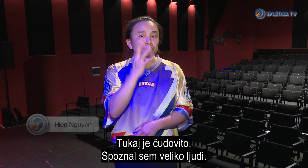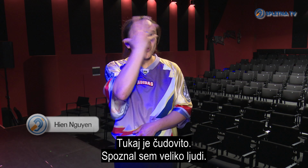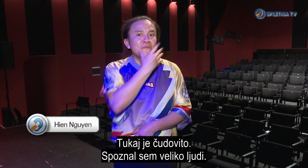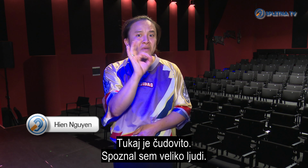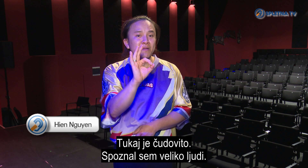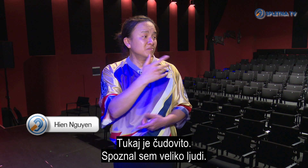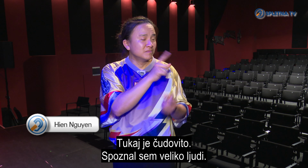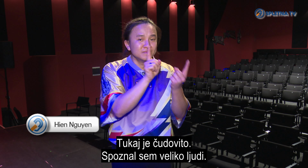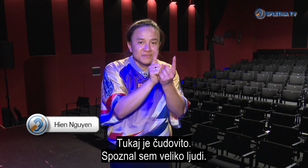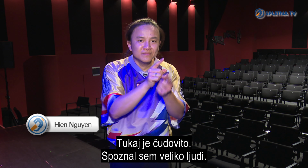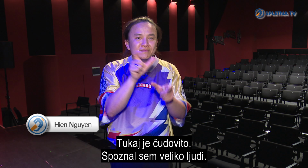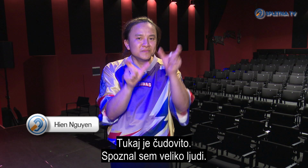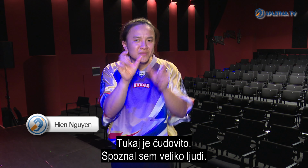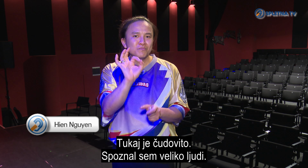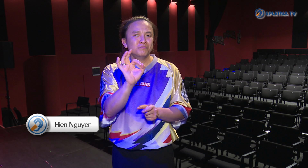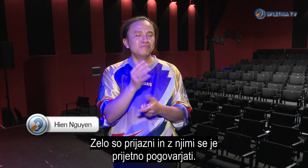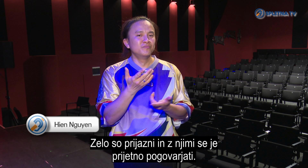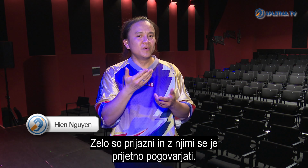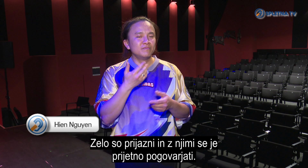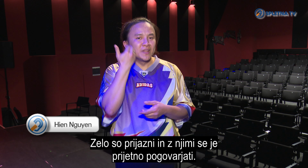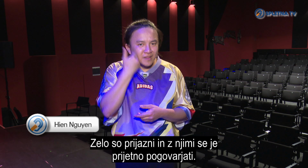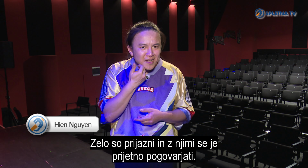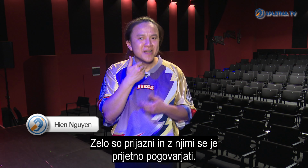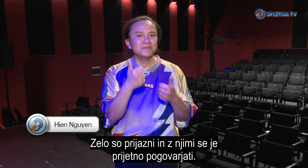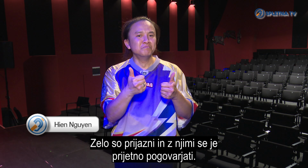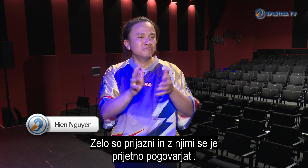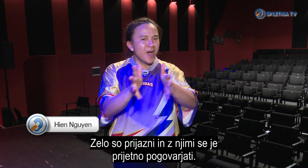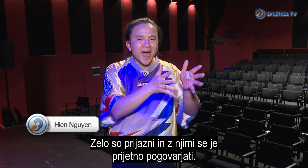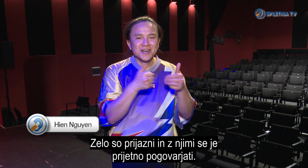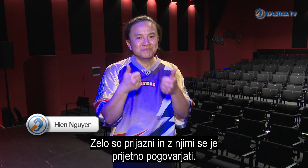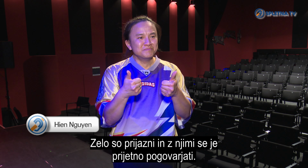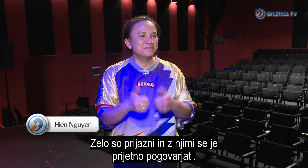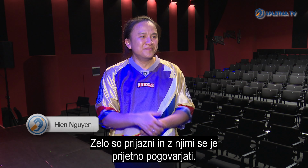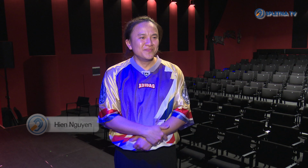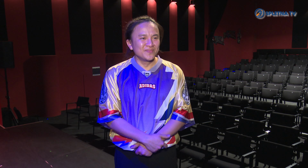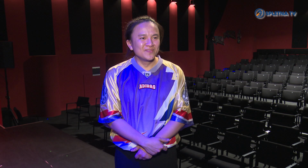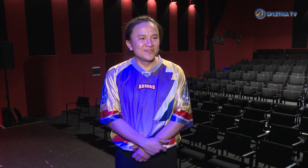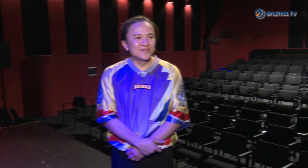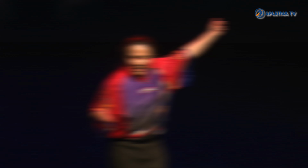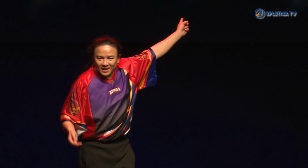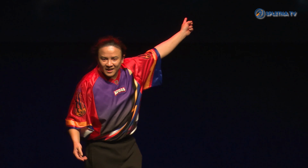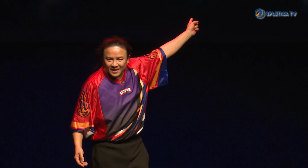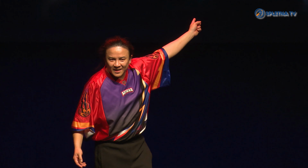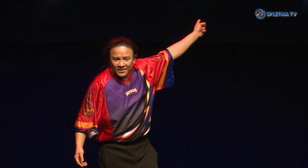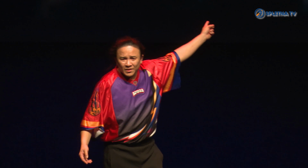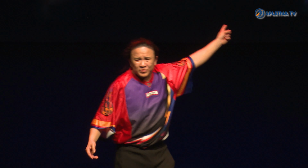Tukaj je čudovito. Spoznal sem veliko ljudi. Zelo so prijazni in z njimi se je prijetno pogovarjati.